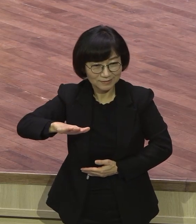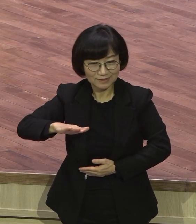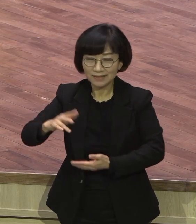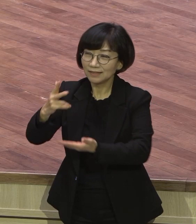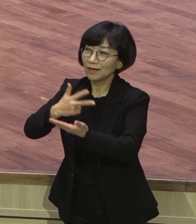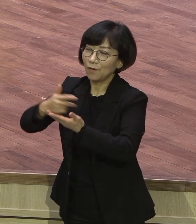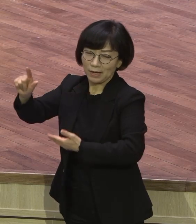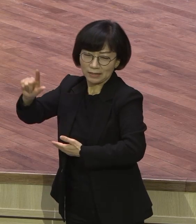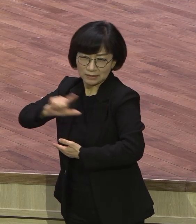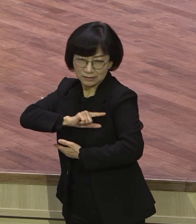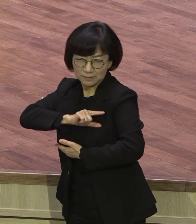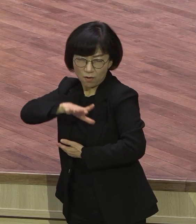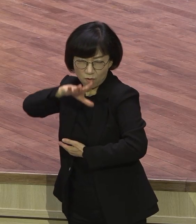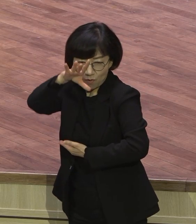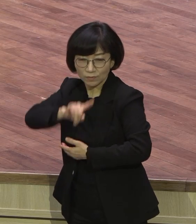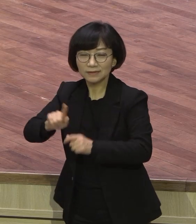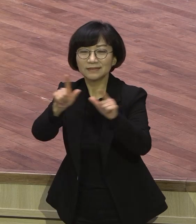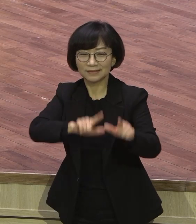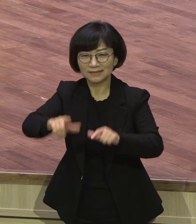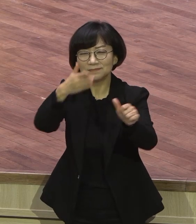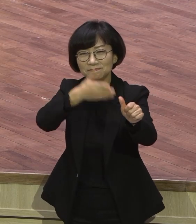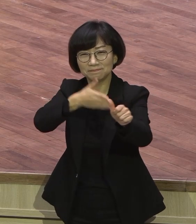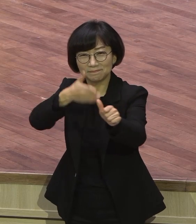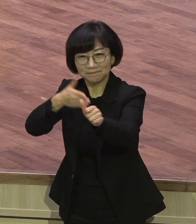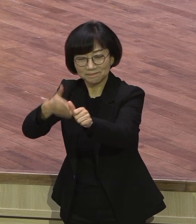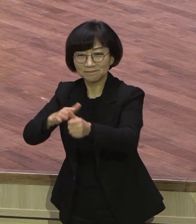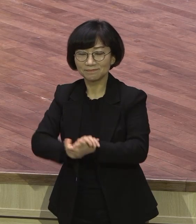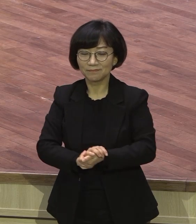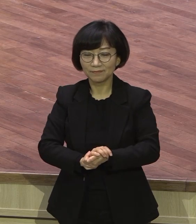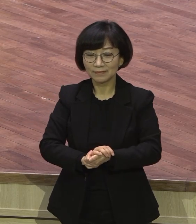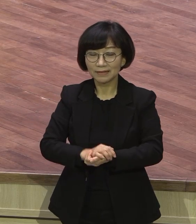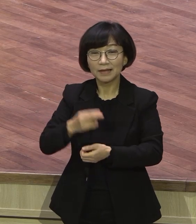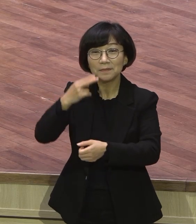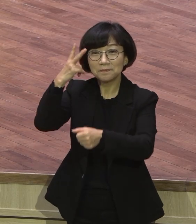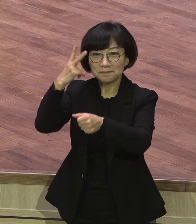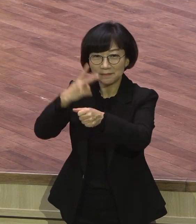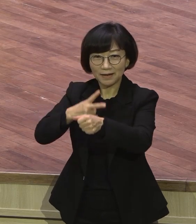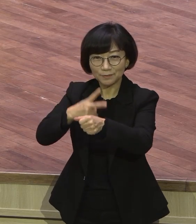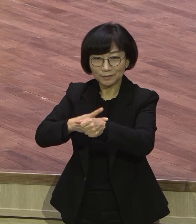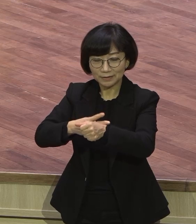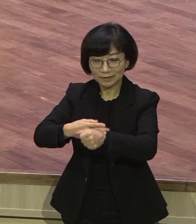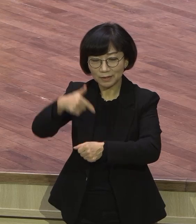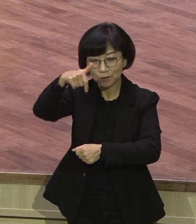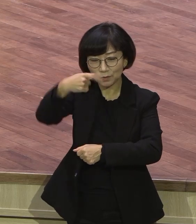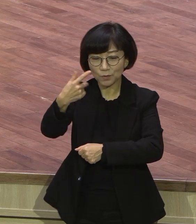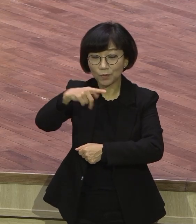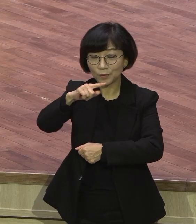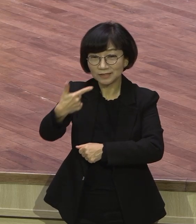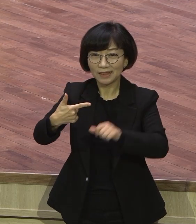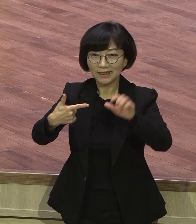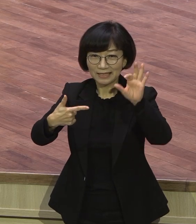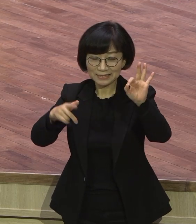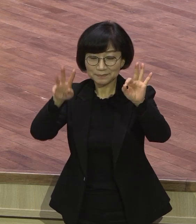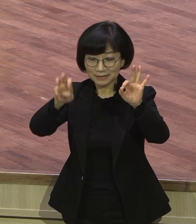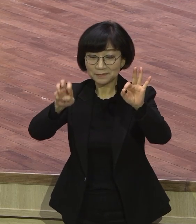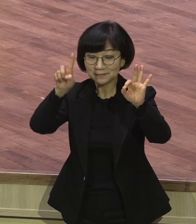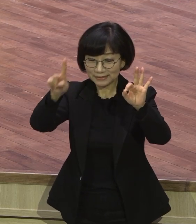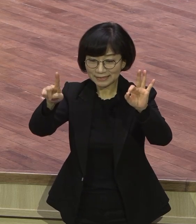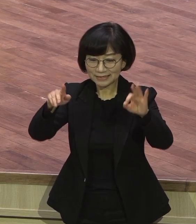그래서 사도 바울도 골든서 10장 30절에 이렇게 강조합니다. 그런 적 내가 먹든지